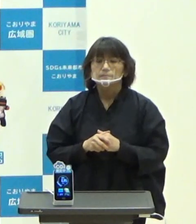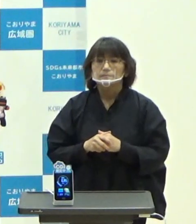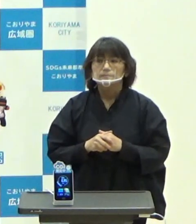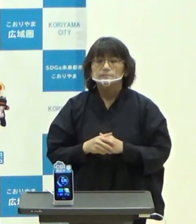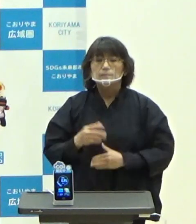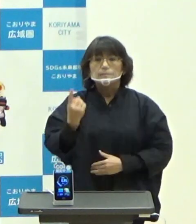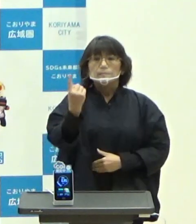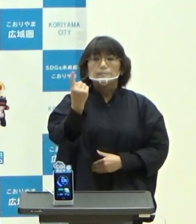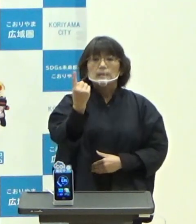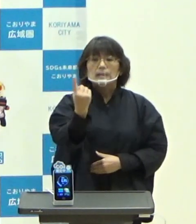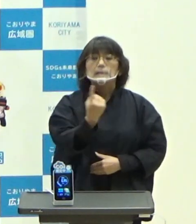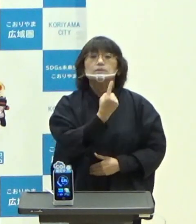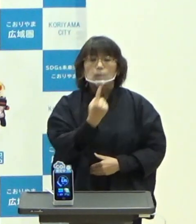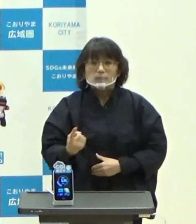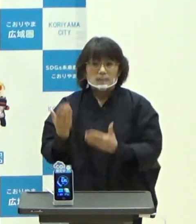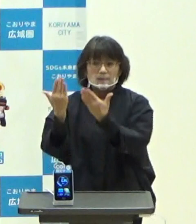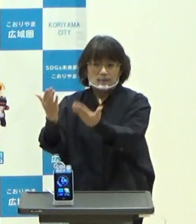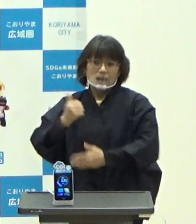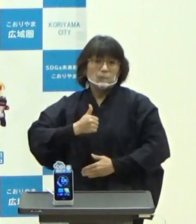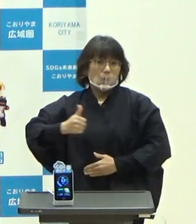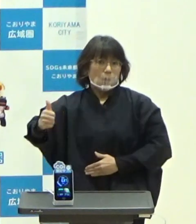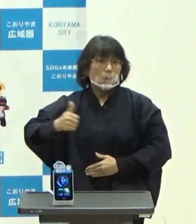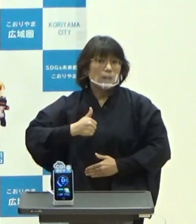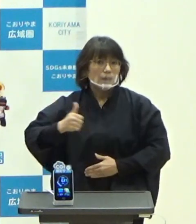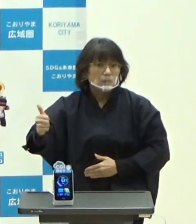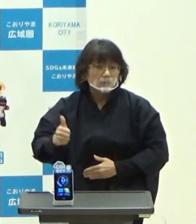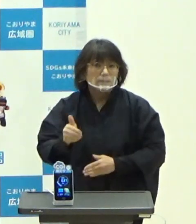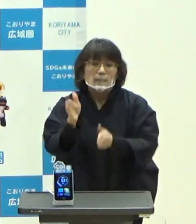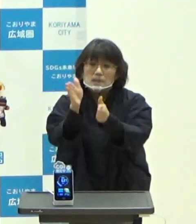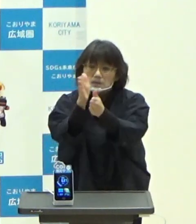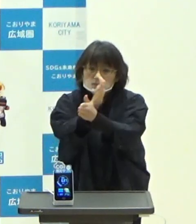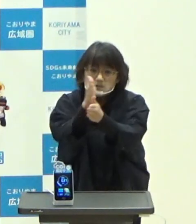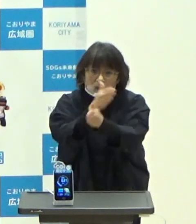人登校してですね、で、しばらく経って、